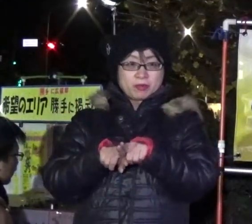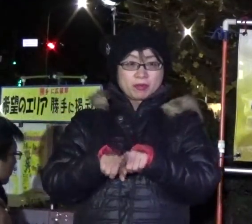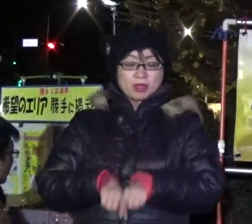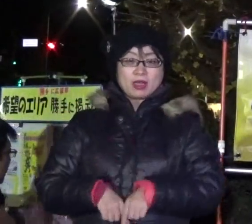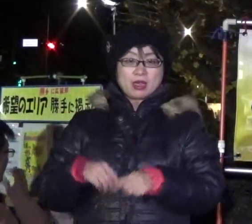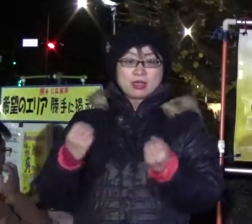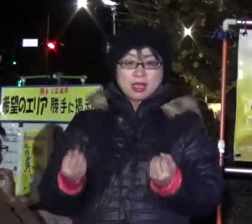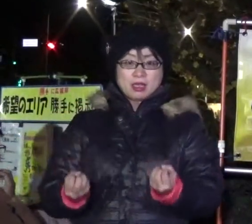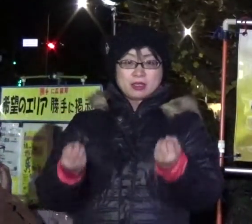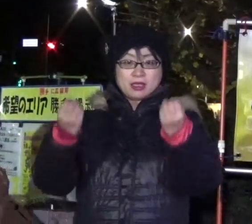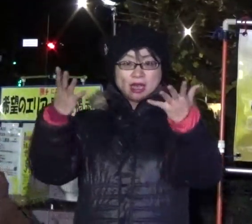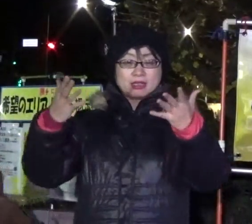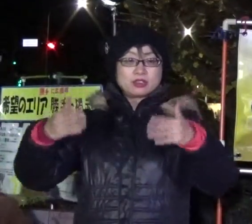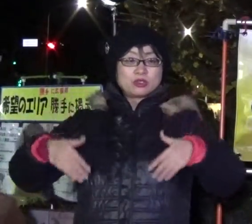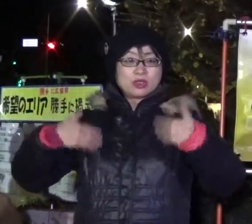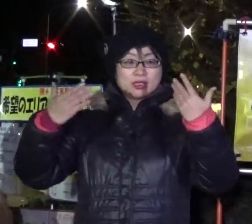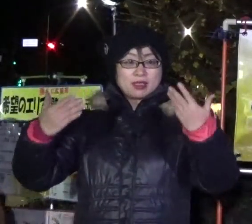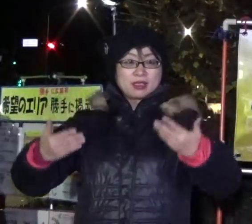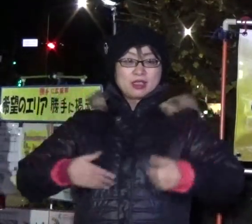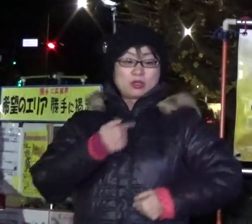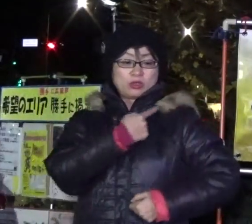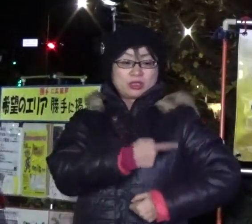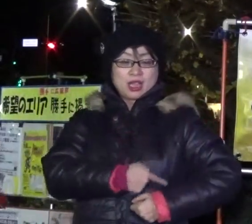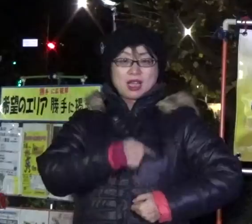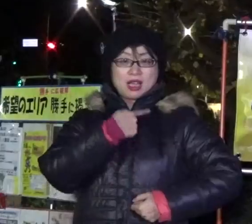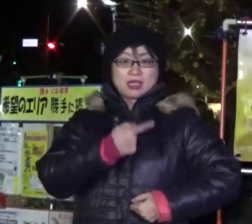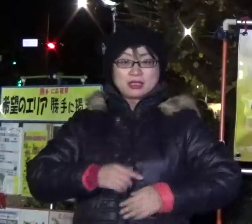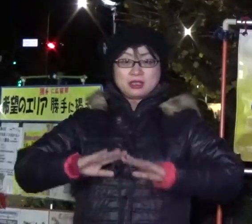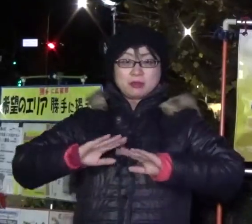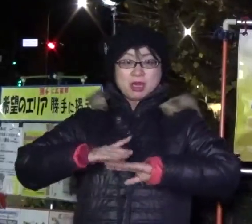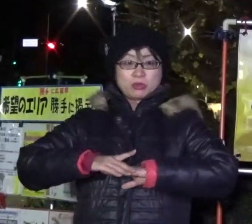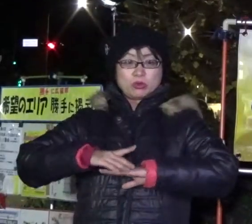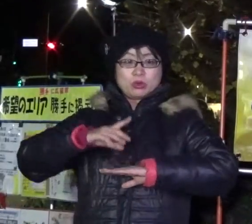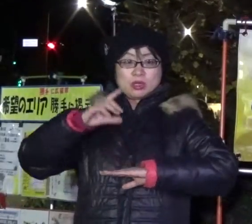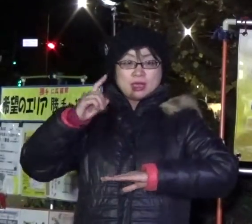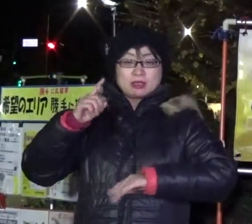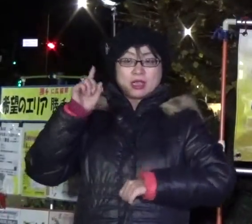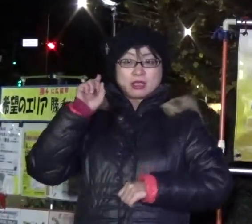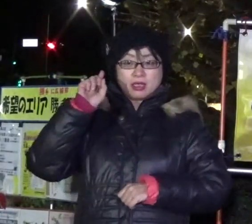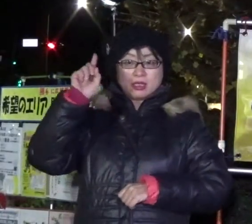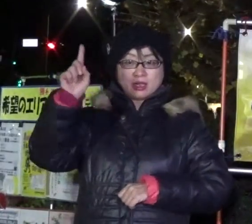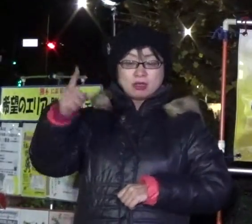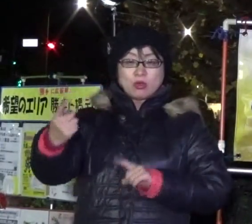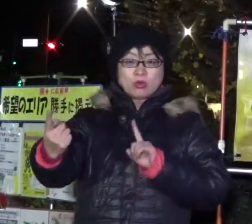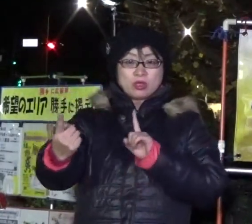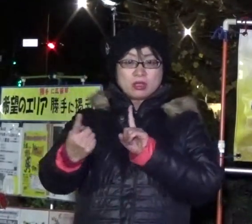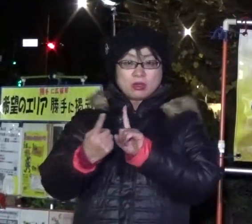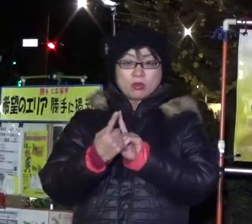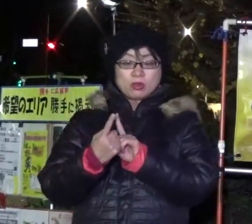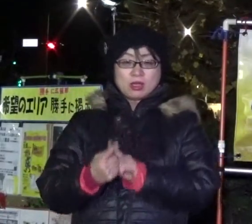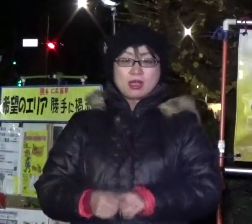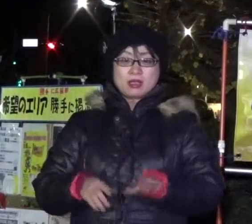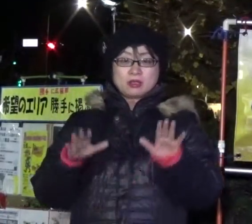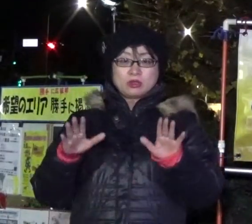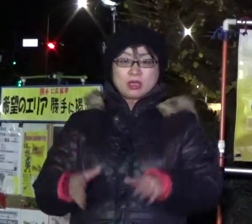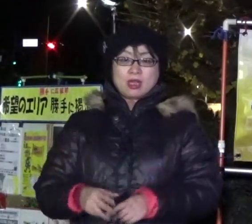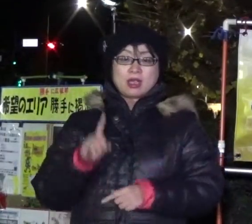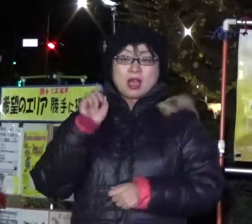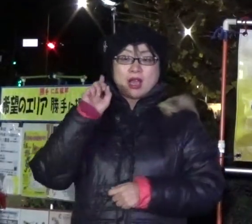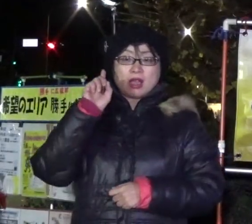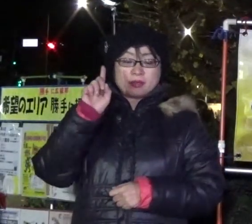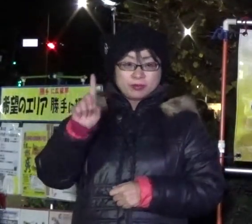ば、新たに熱い命が始まる。明日が来た時、そうさ明日